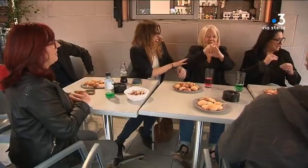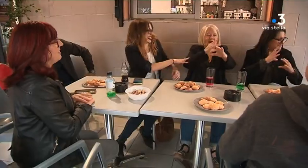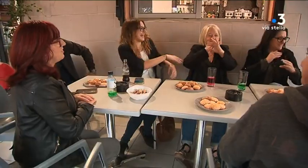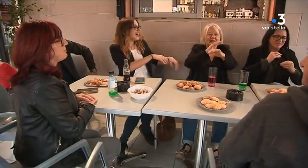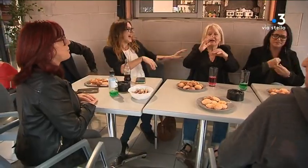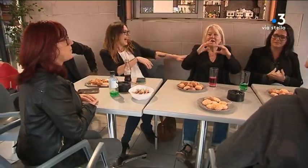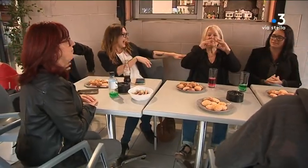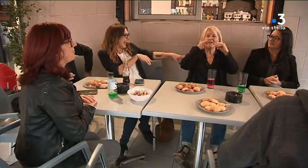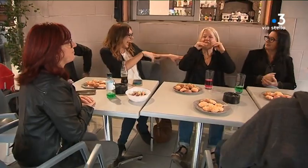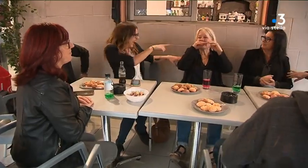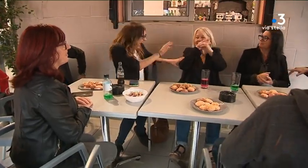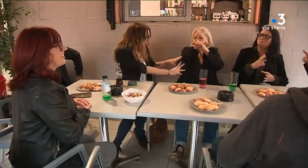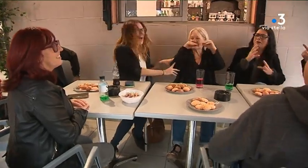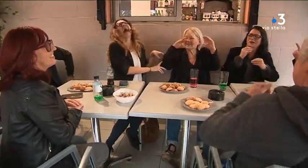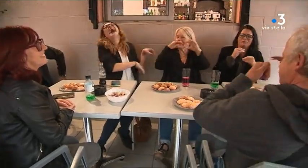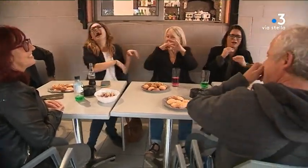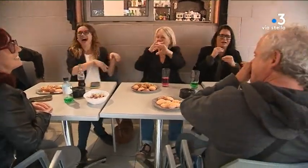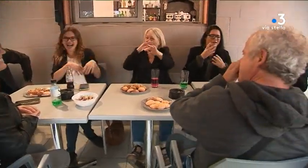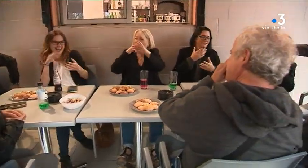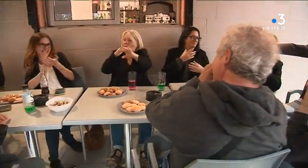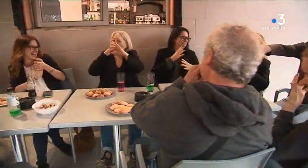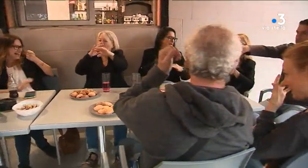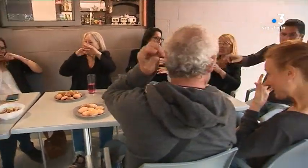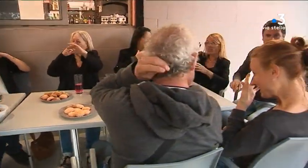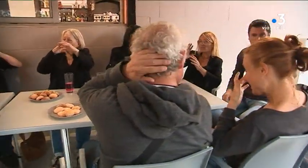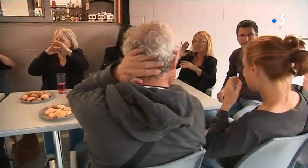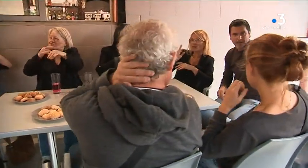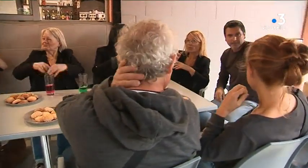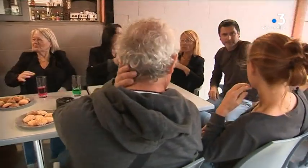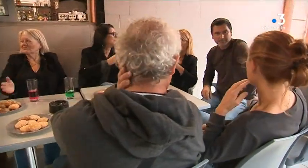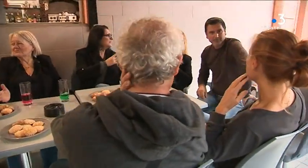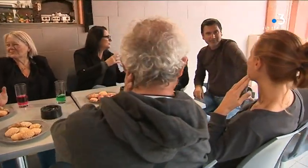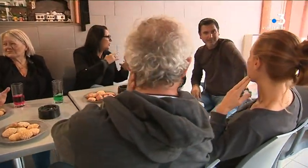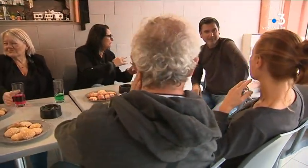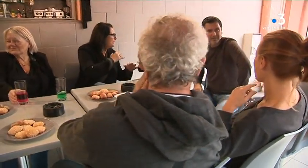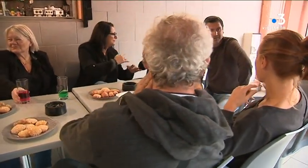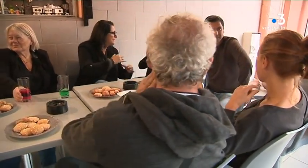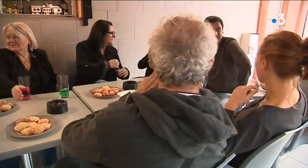L'idée, c'est de faire pratiquer aux non-sourds la langue des signes. Non.